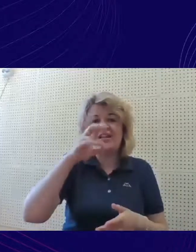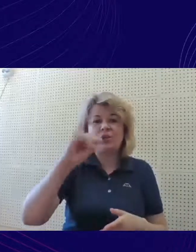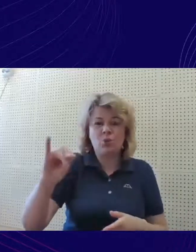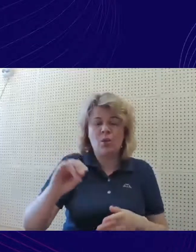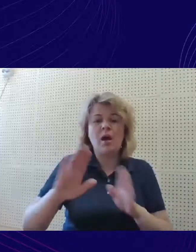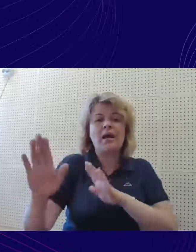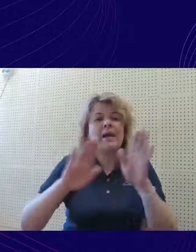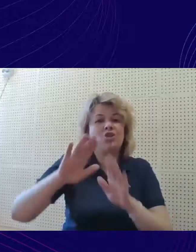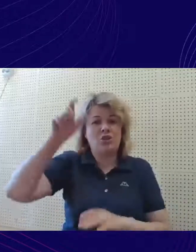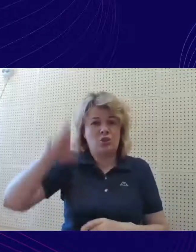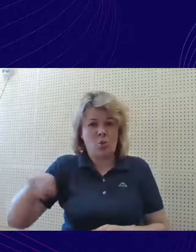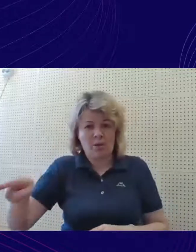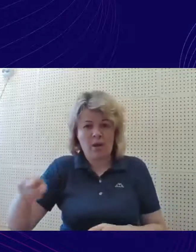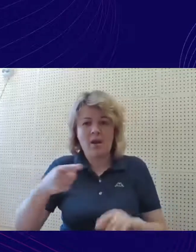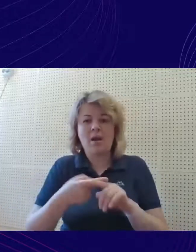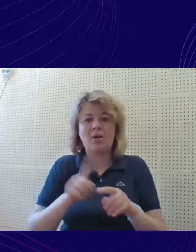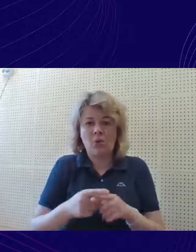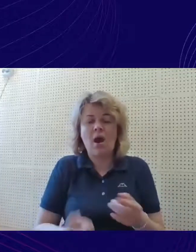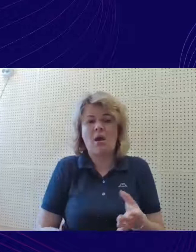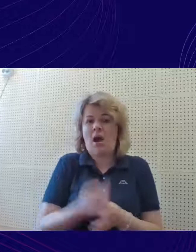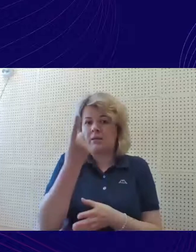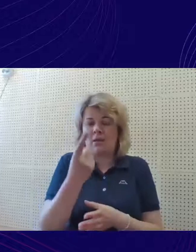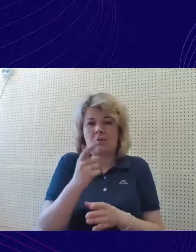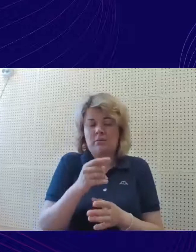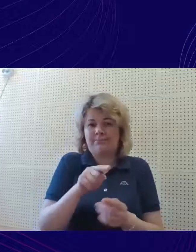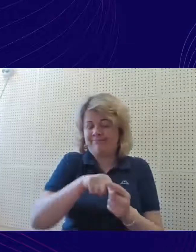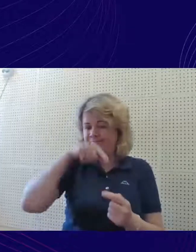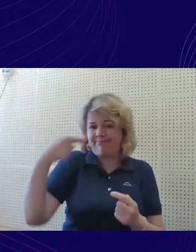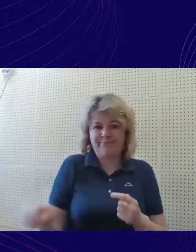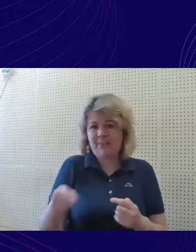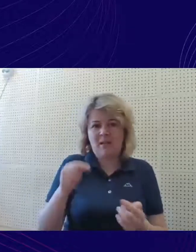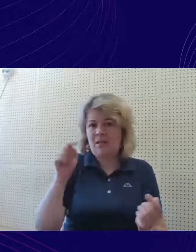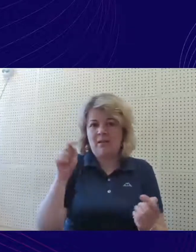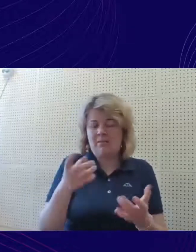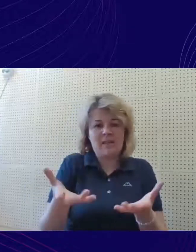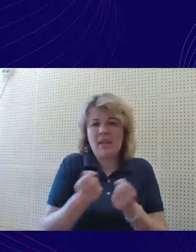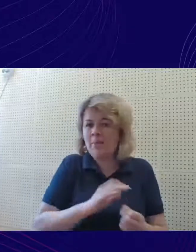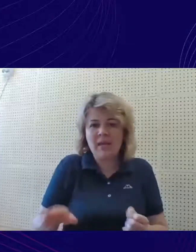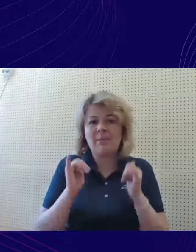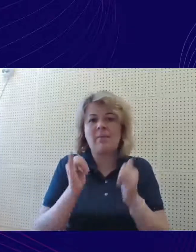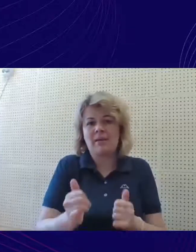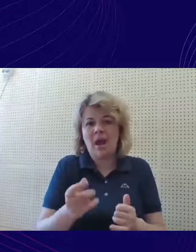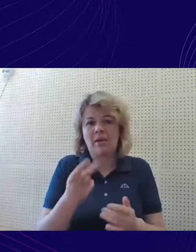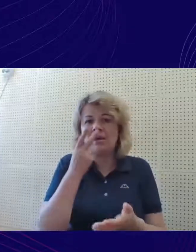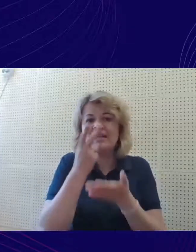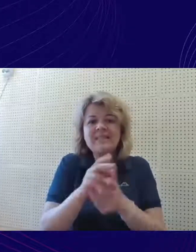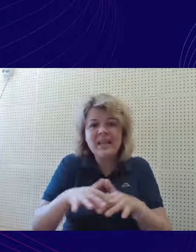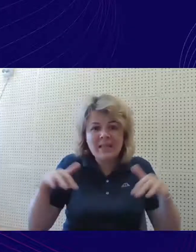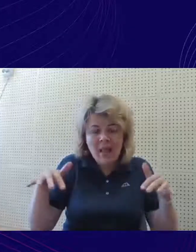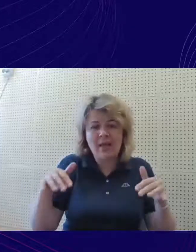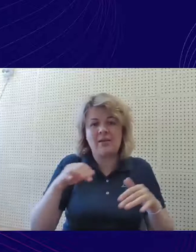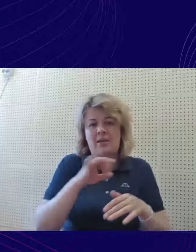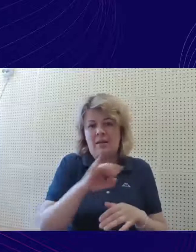оказалась абсолютно неприемлемой для прокатчиков, для зрителей, потому что в этом